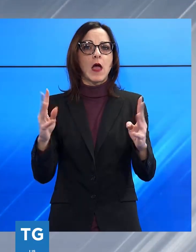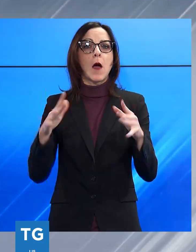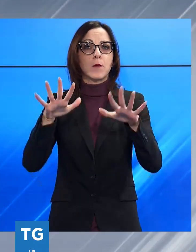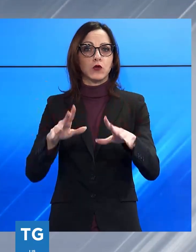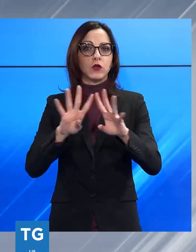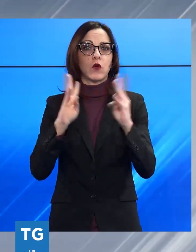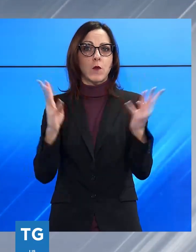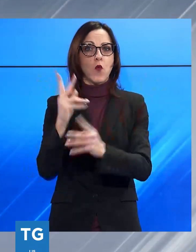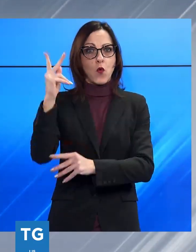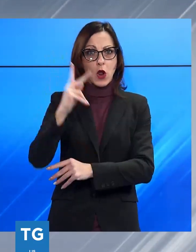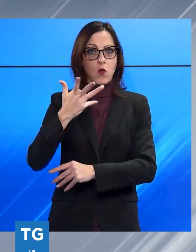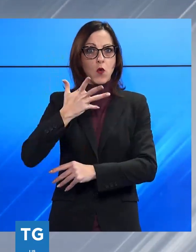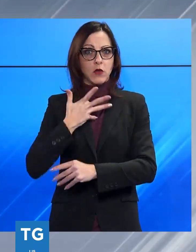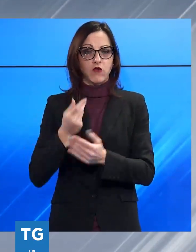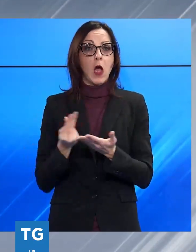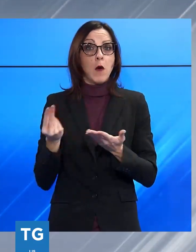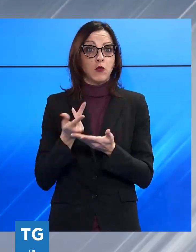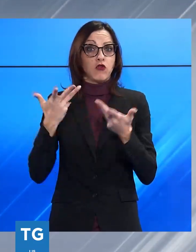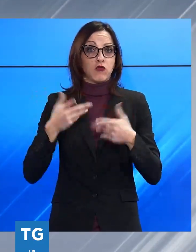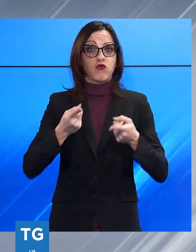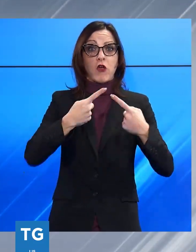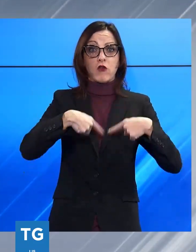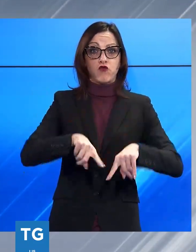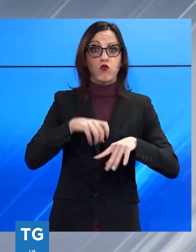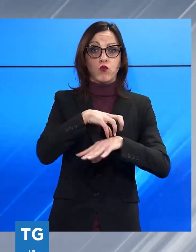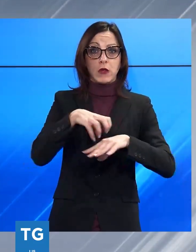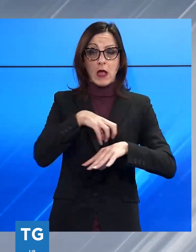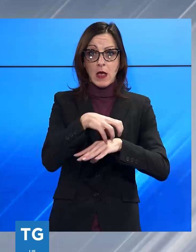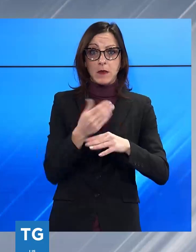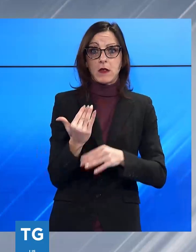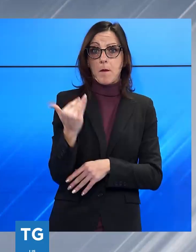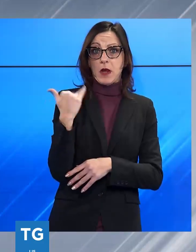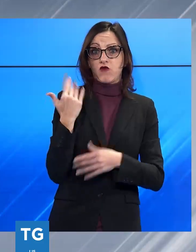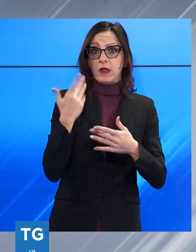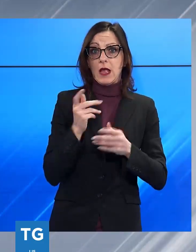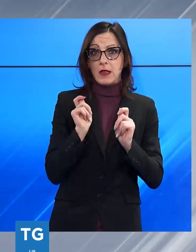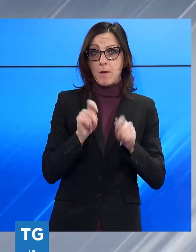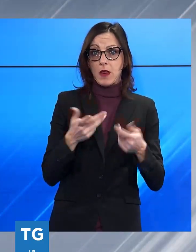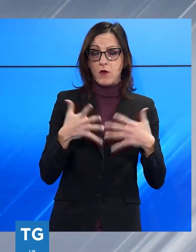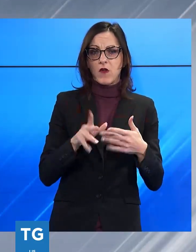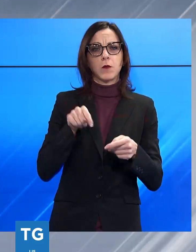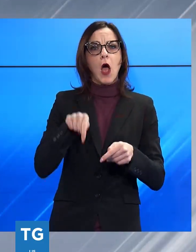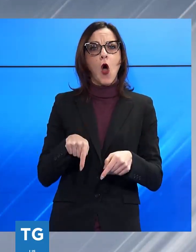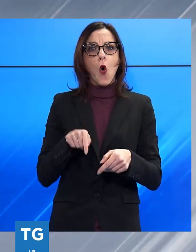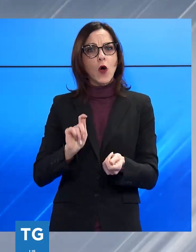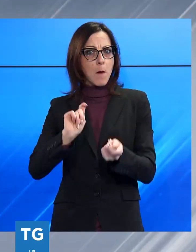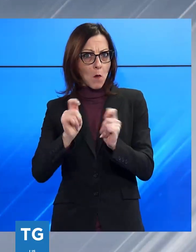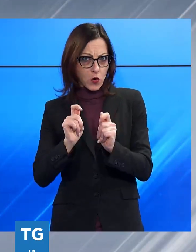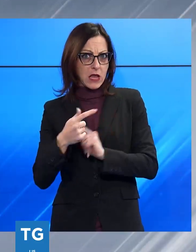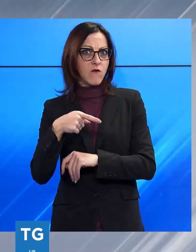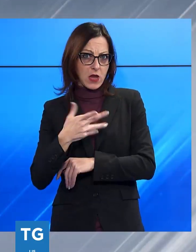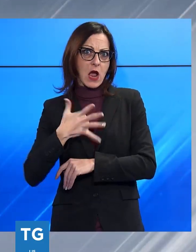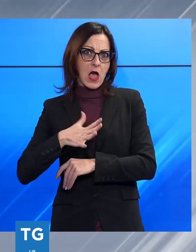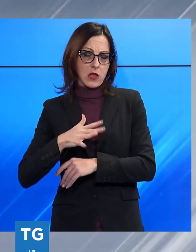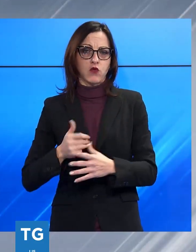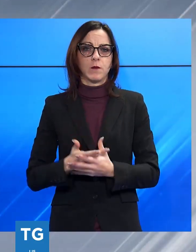mura di Lucca un progetto già avviato dalla precedente amministrazione rispetto al quale si prevede un ridimensionamento le barriere anti caduta